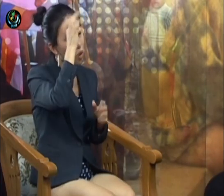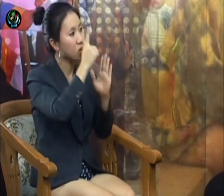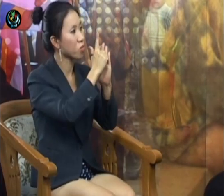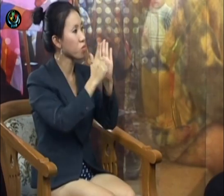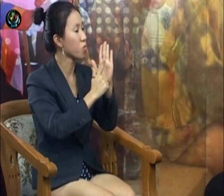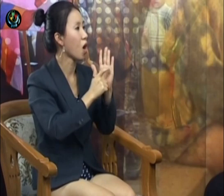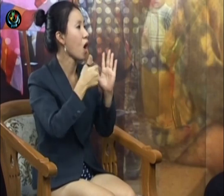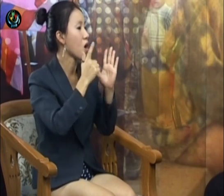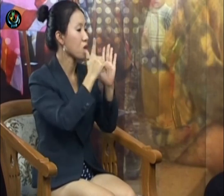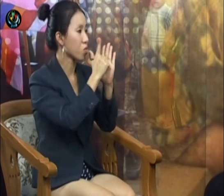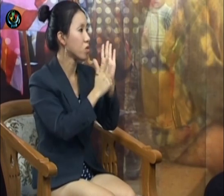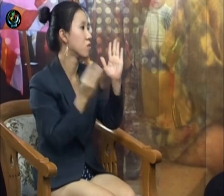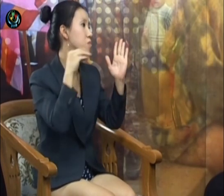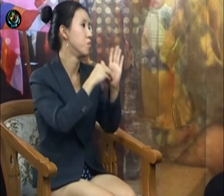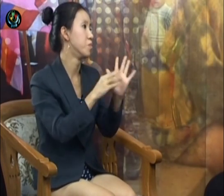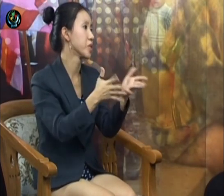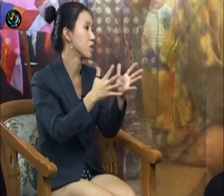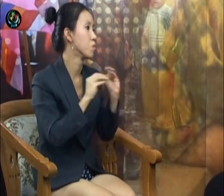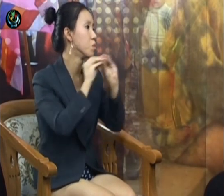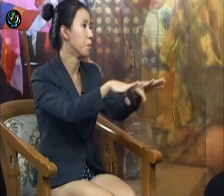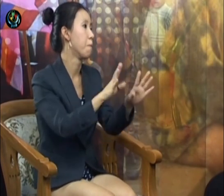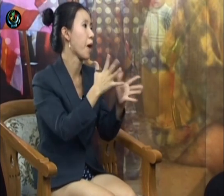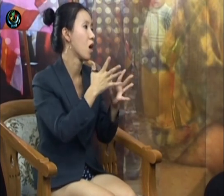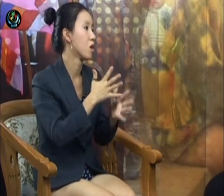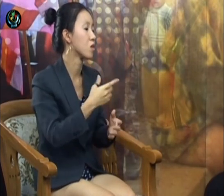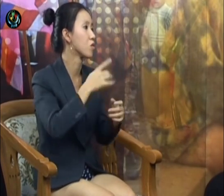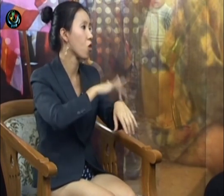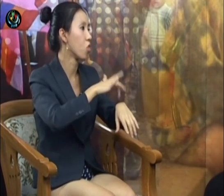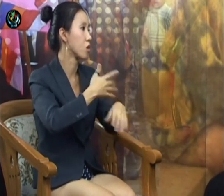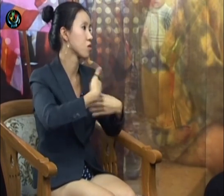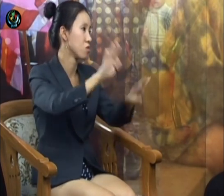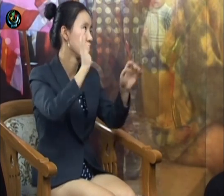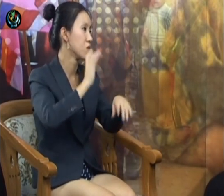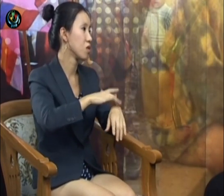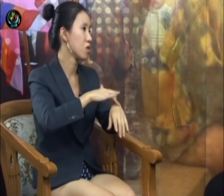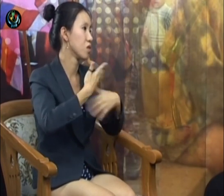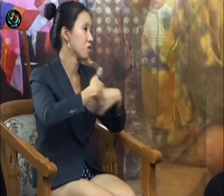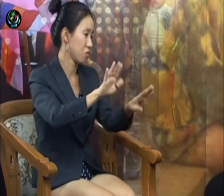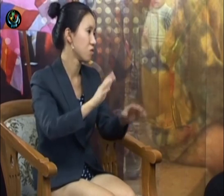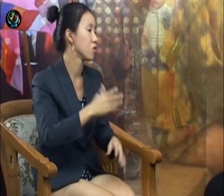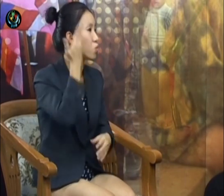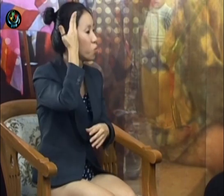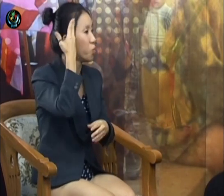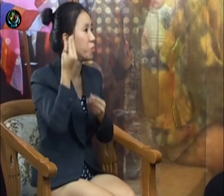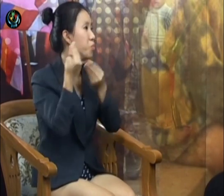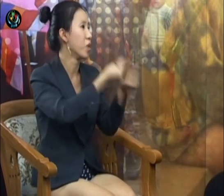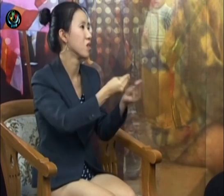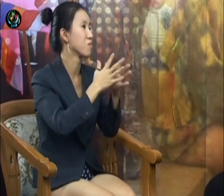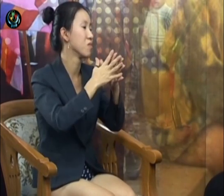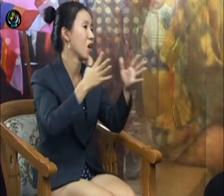ဘူးဖြစ်ထားသလိုလစ်လူရှူထားသလိုရှိပါတယ်ဒုက္ခရောက်နေတာတွေခွဲခြားဆက်ဆံအနှိမ်ခံရတာတွေလည်းရှိသလိုအထင်မြင်သိမှုတွေကိုလ